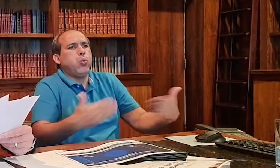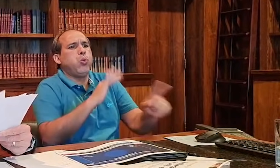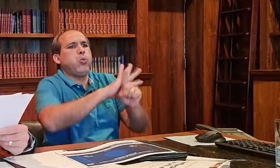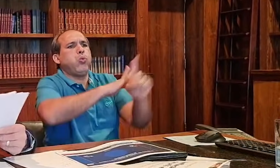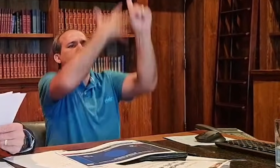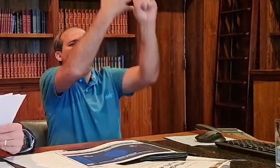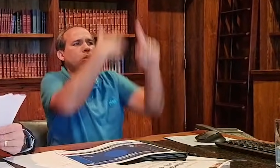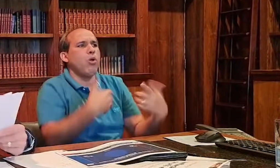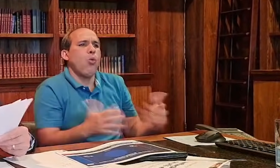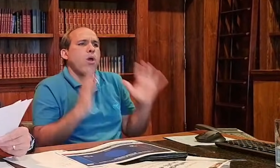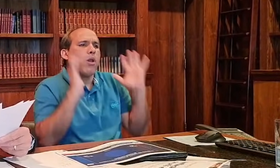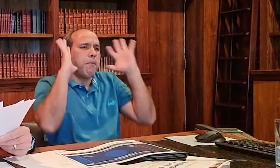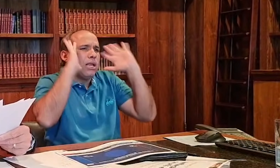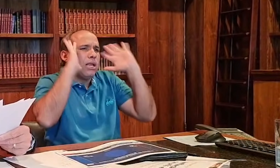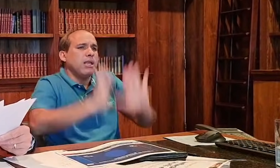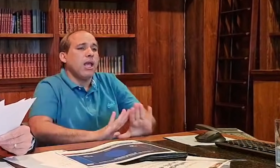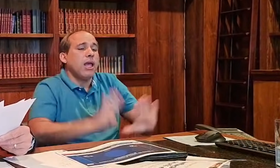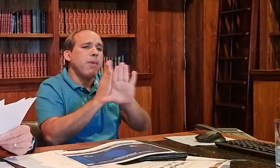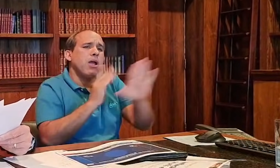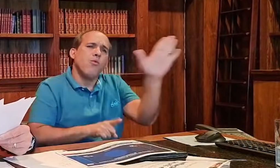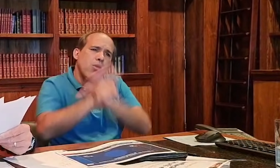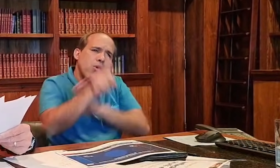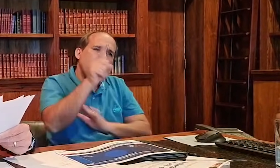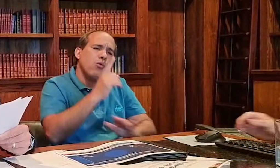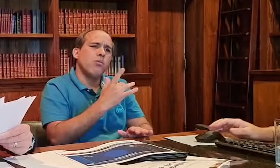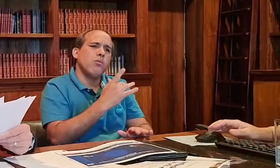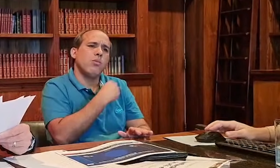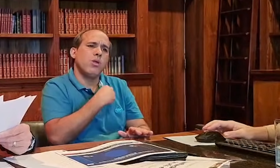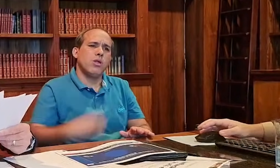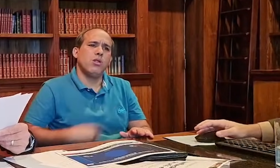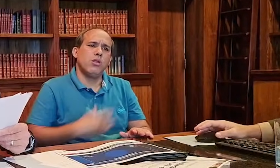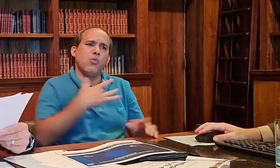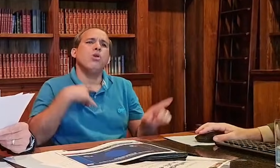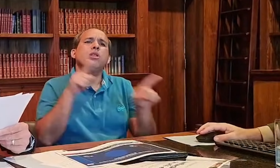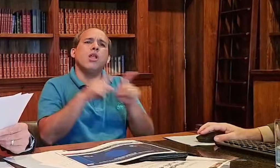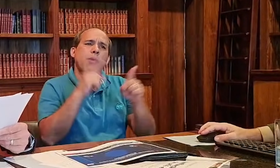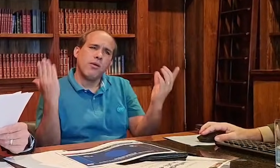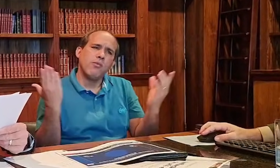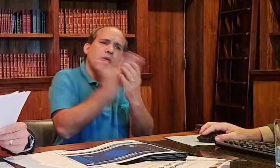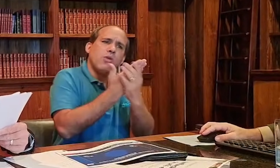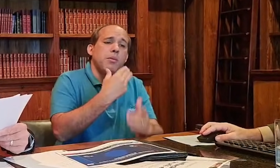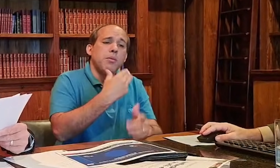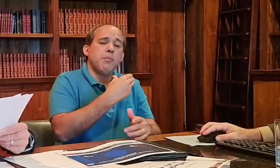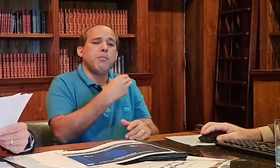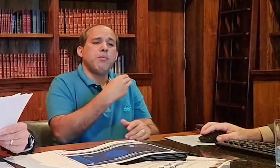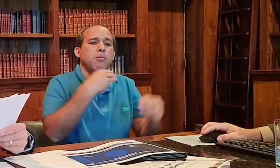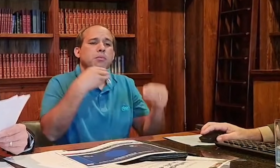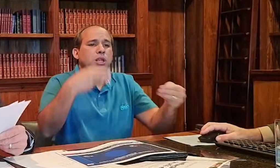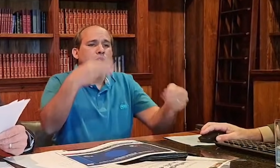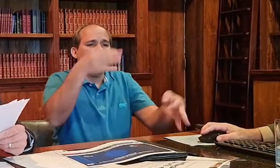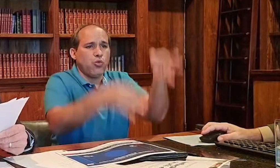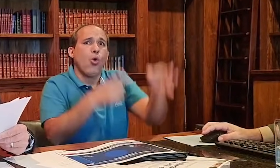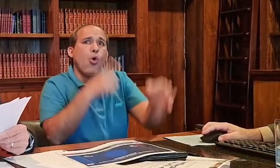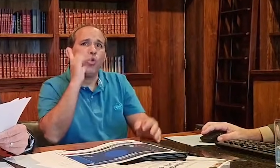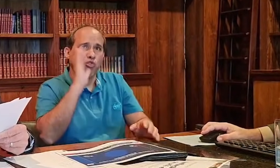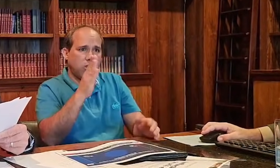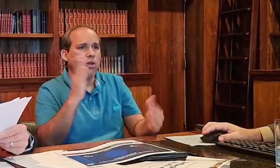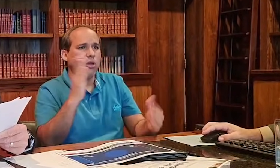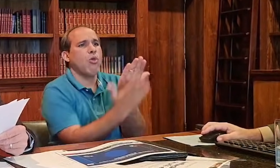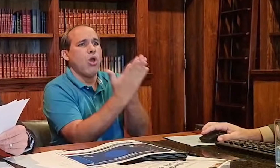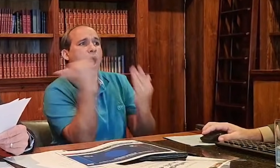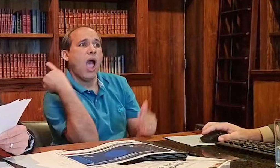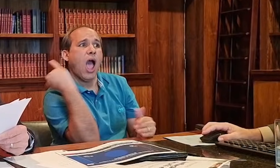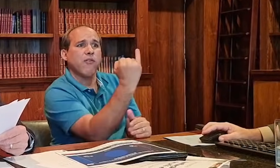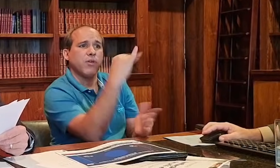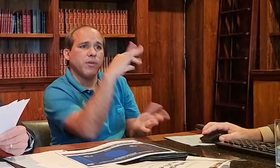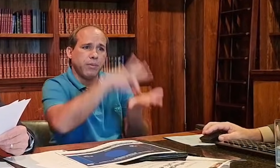também conversei com o Queiroga, falei, oficie o Ministério da Justiça. Foi feito ontem. Hoje falei para o Queiroga também,